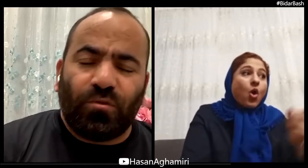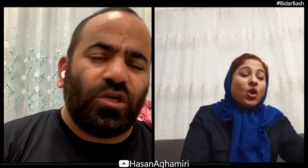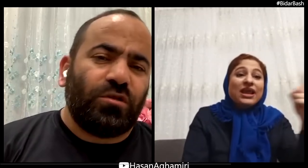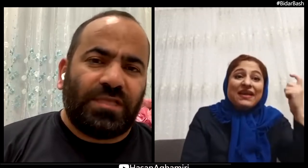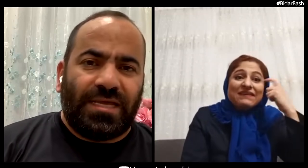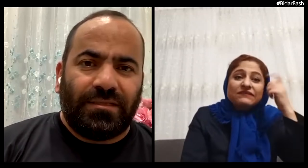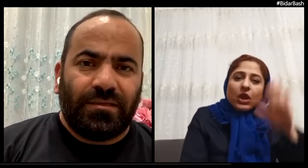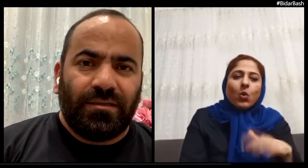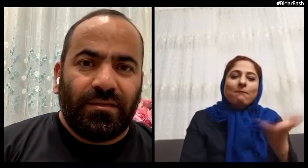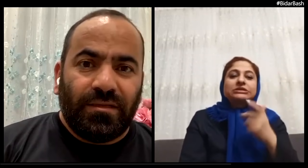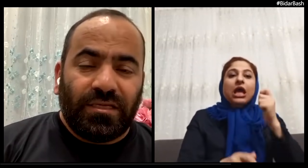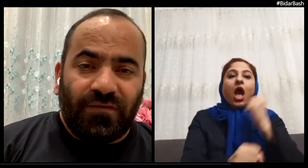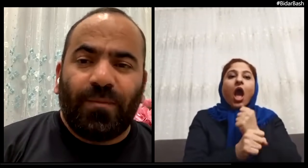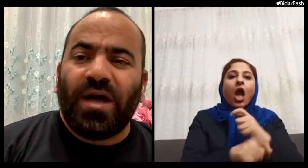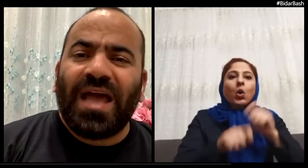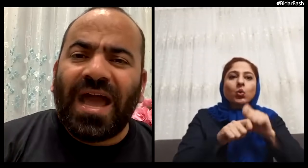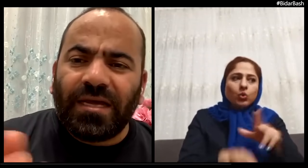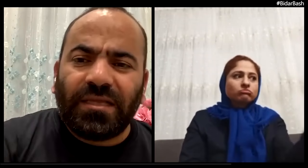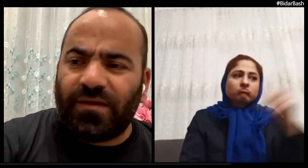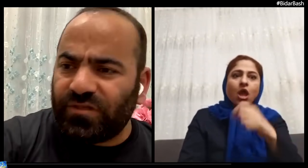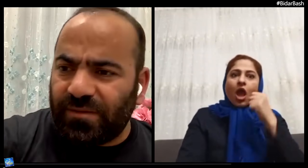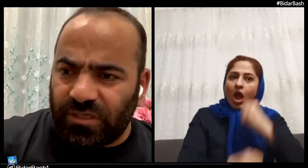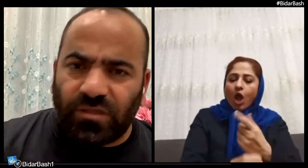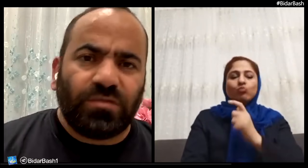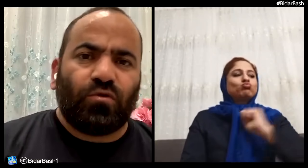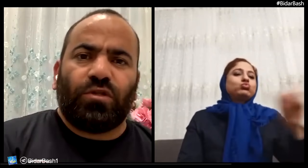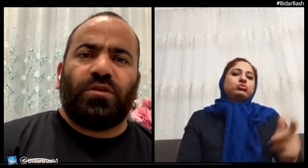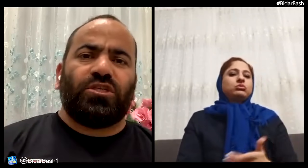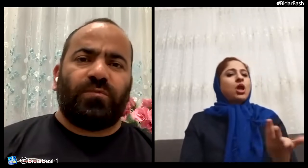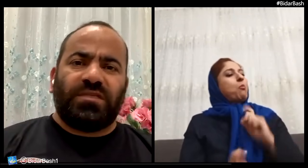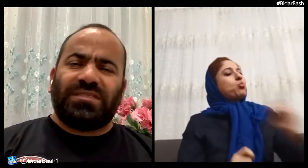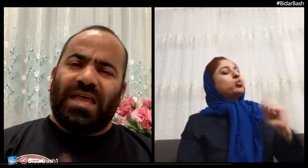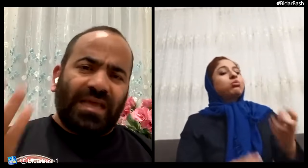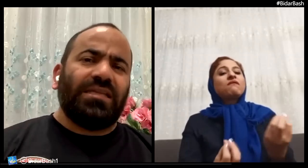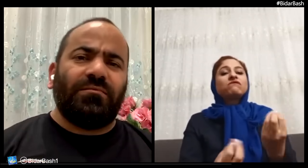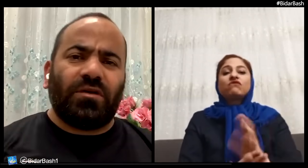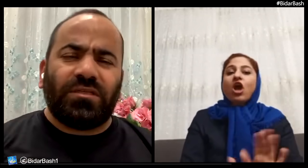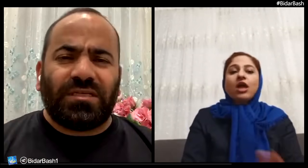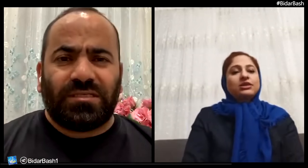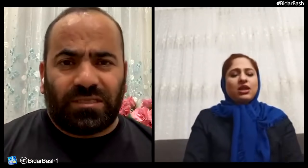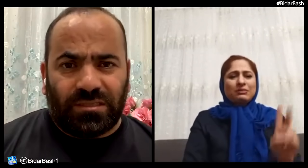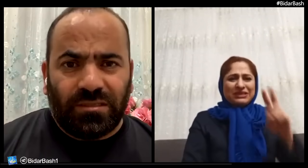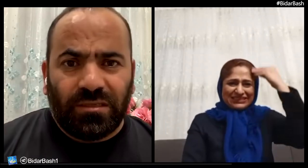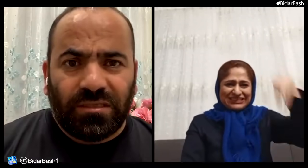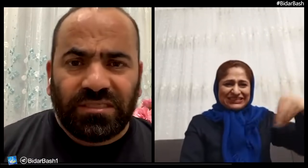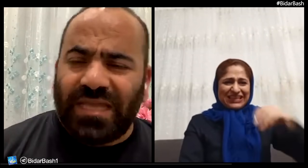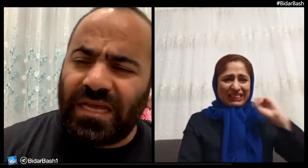بدی به جای ماهی دادن، یه وقت باید حق طرف و زمین سازی بکنی بهش بدی. صدقه نمیخواد کسی